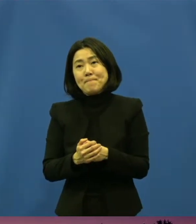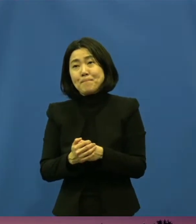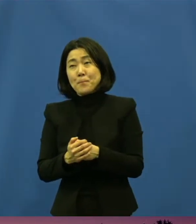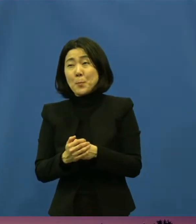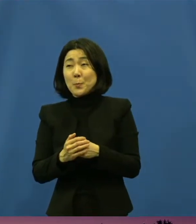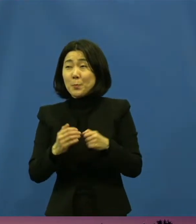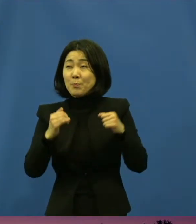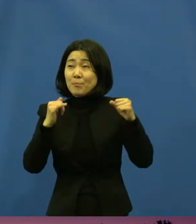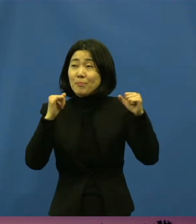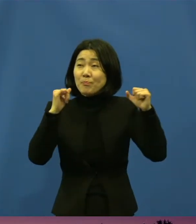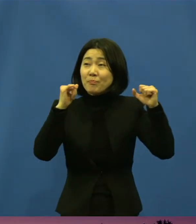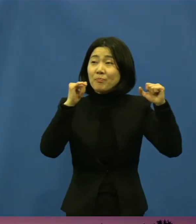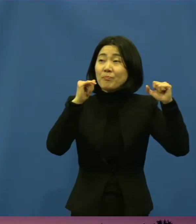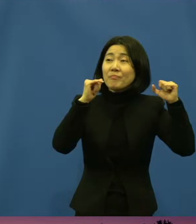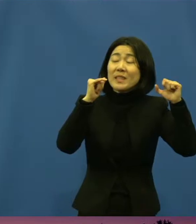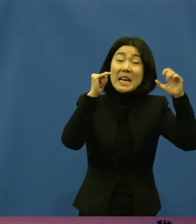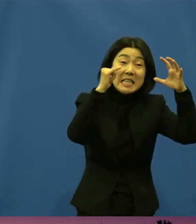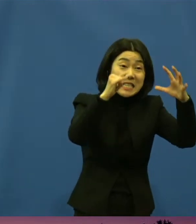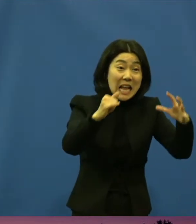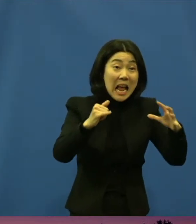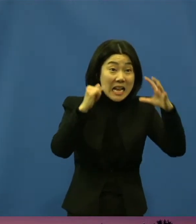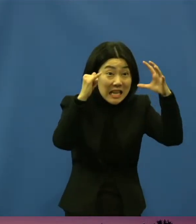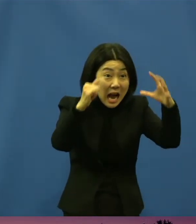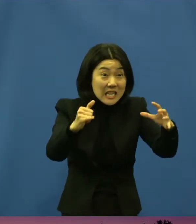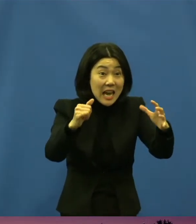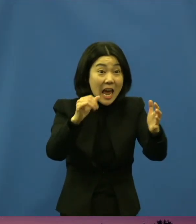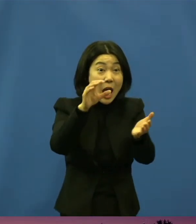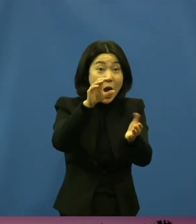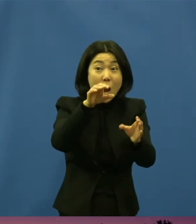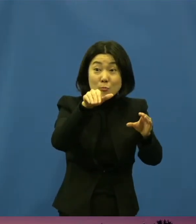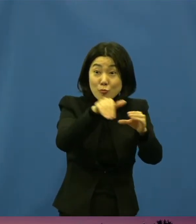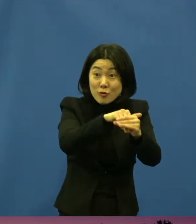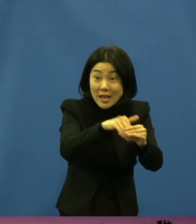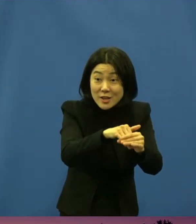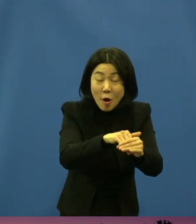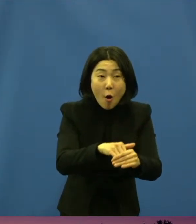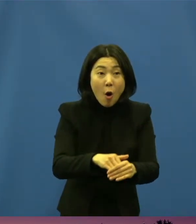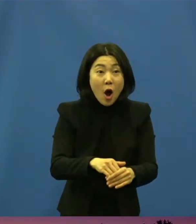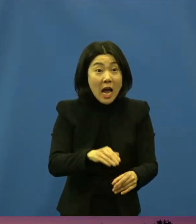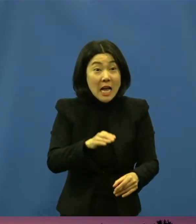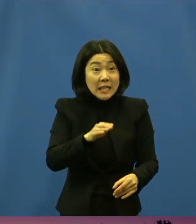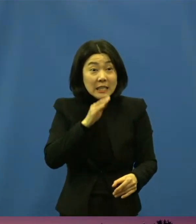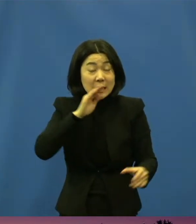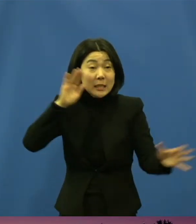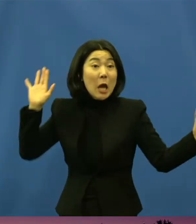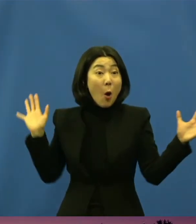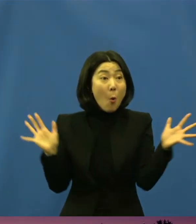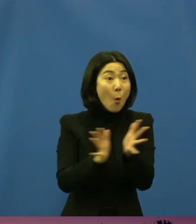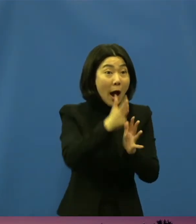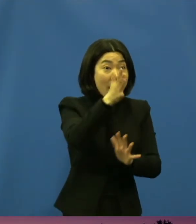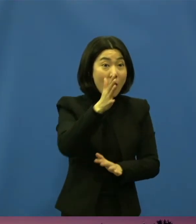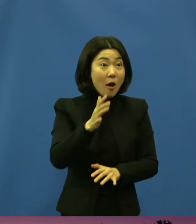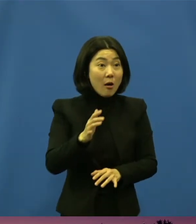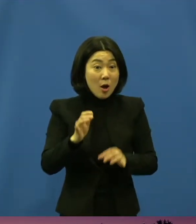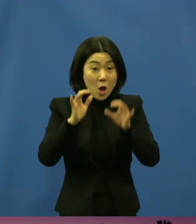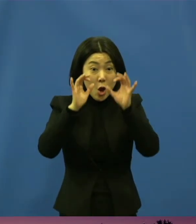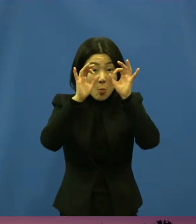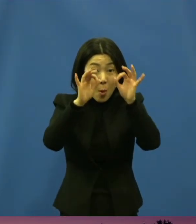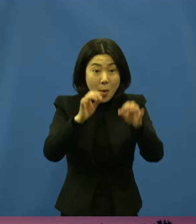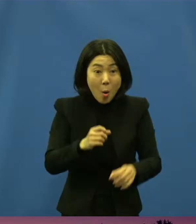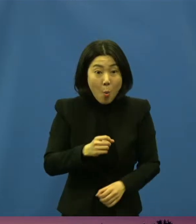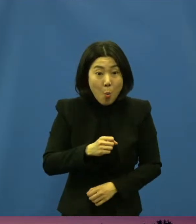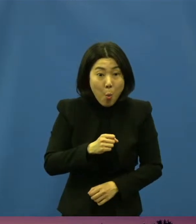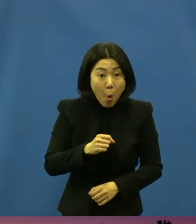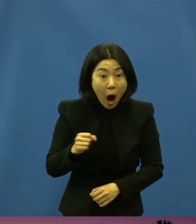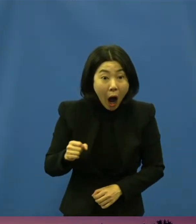아주 화려하고 강력합니다. 우리의 눈과 귀를 사로잡아요. 먹음직하고 보암직하고 탐스럽기도